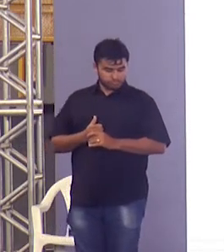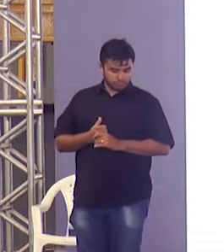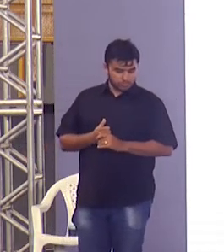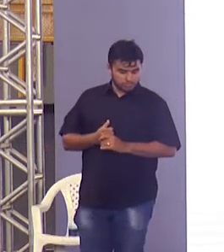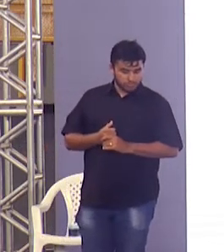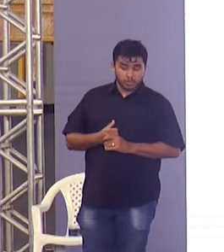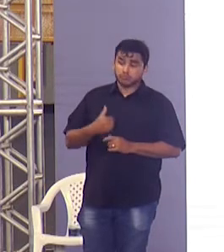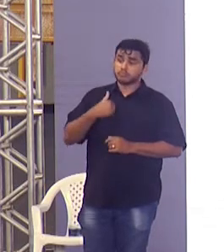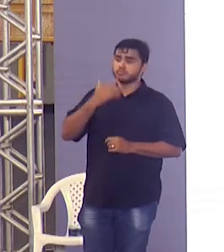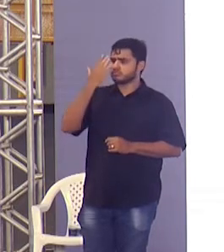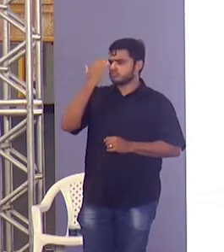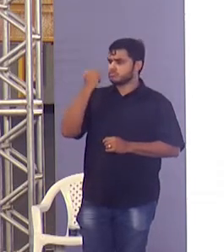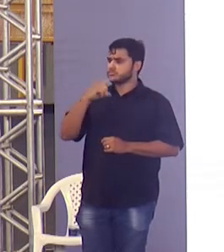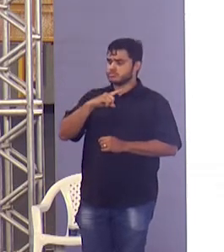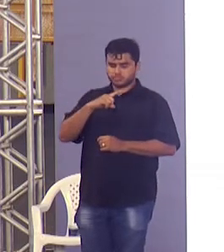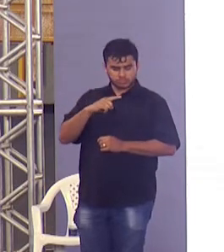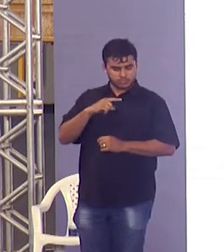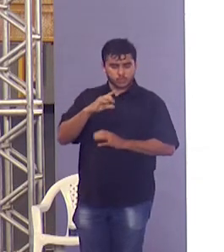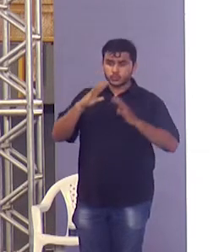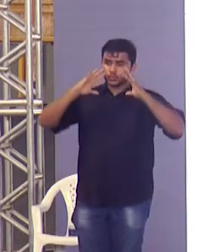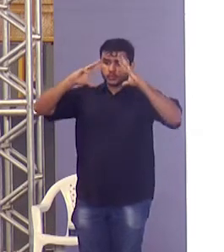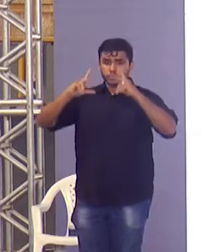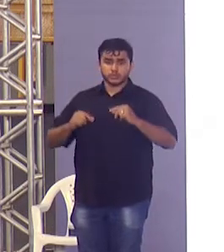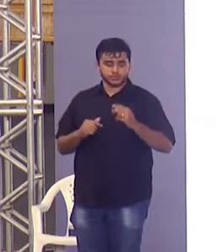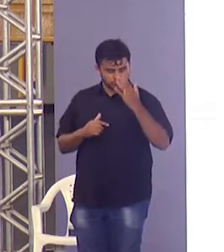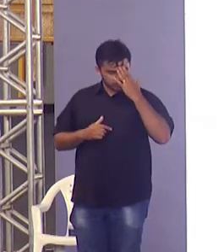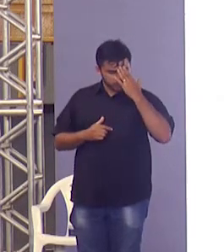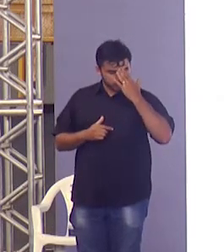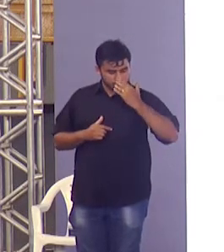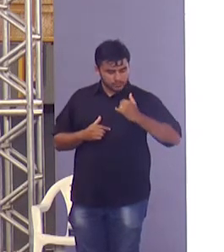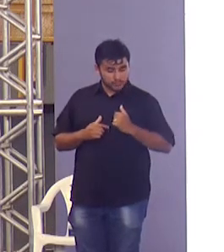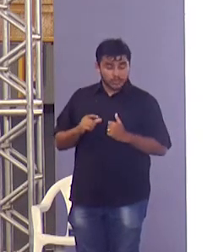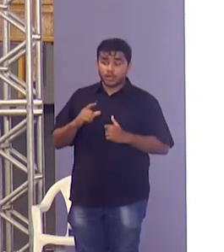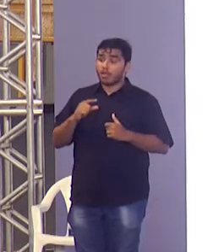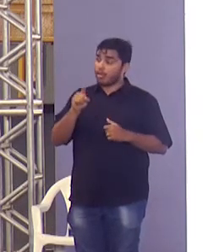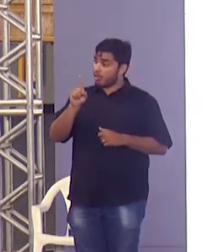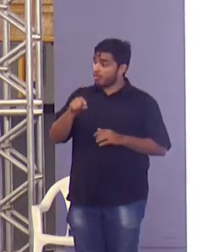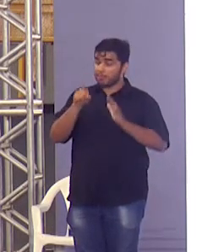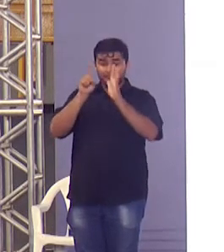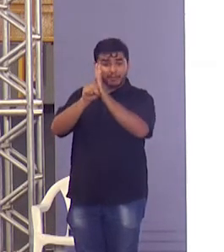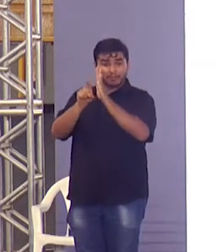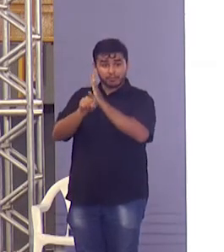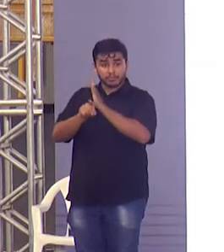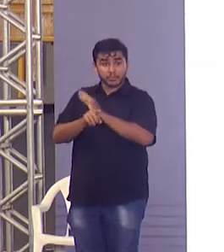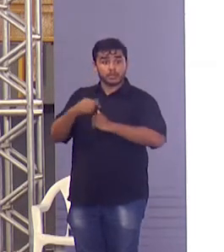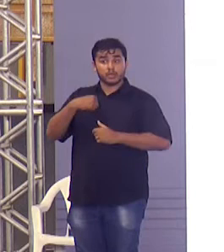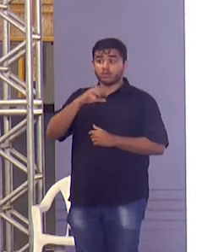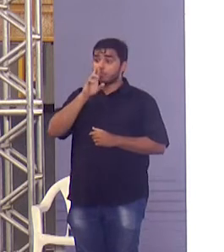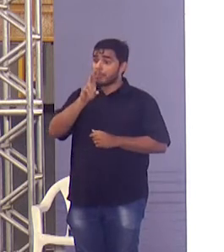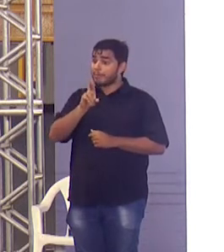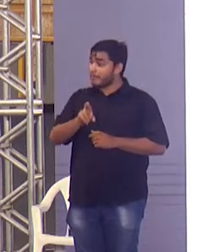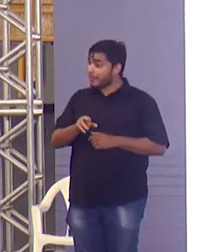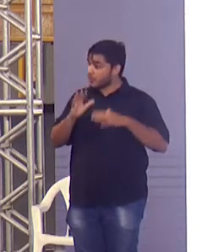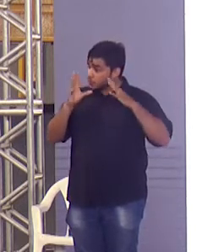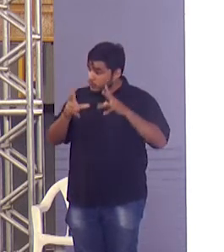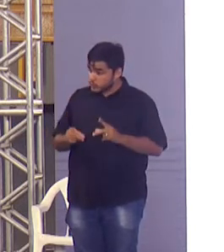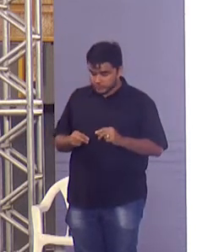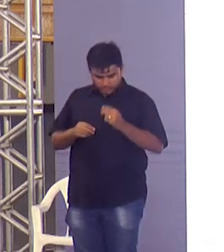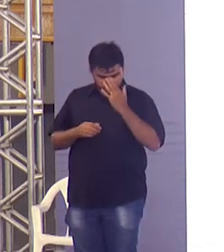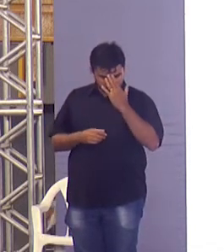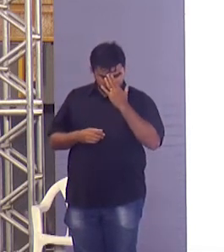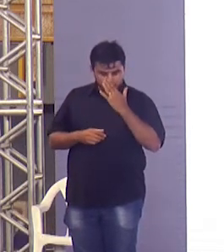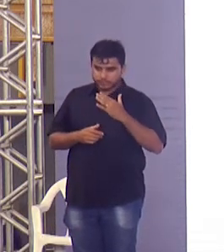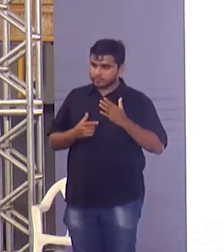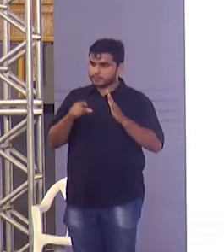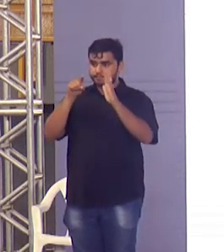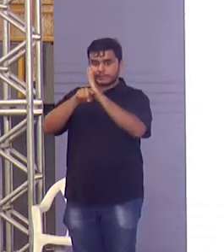deixei essa aula, todas as questões resolvidas. Eu não vou conseguir resolver todas aqui